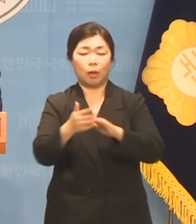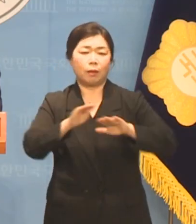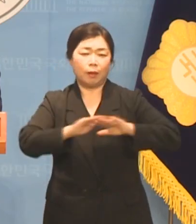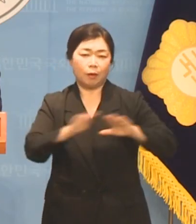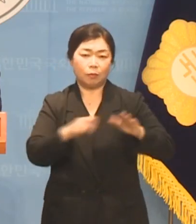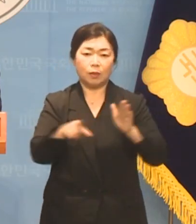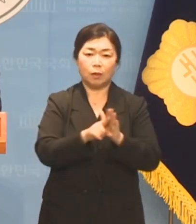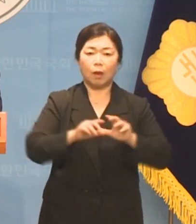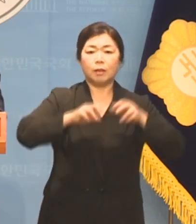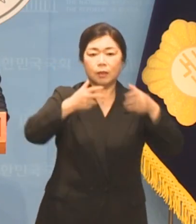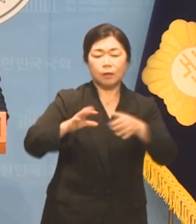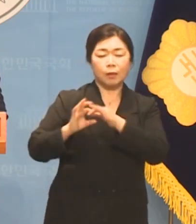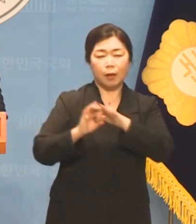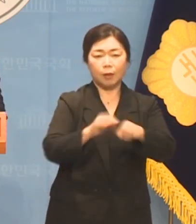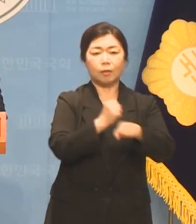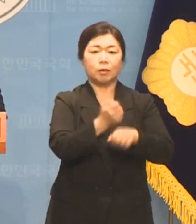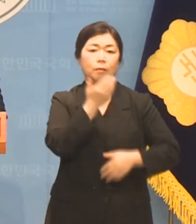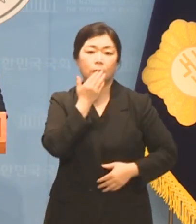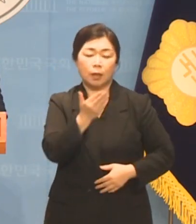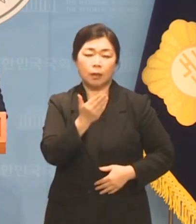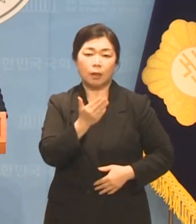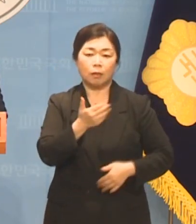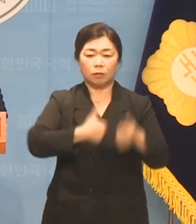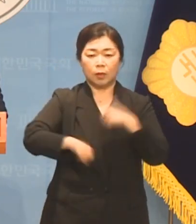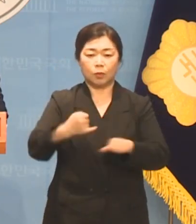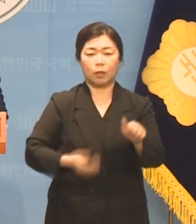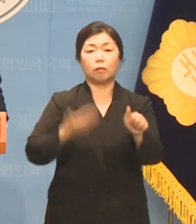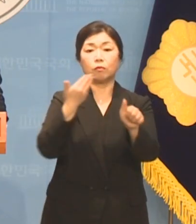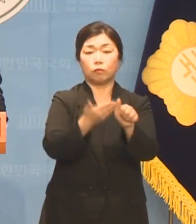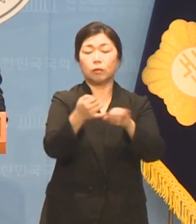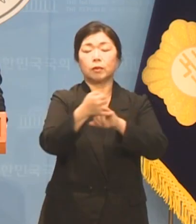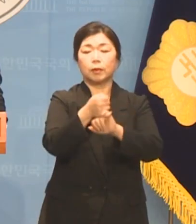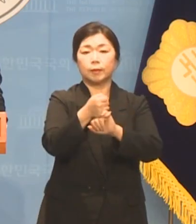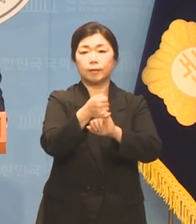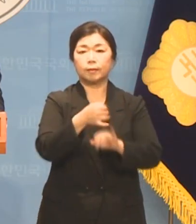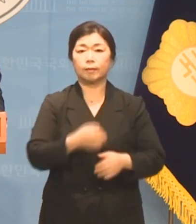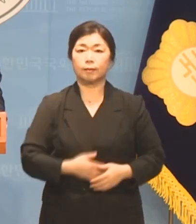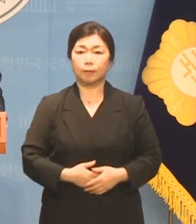지구를 다음 세대에 물려주겠습니다.